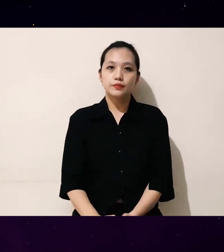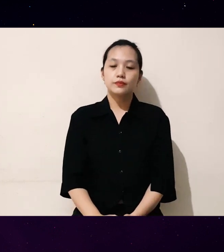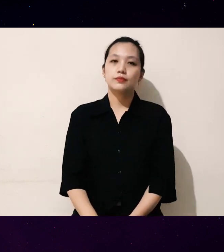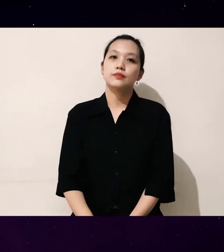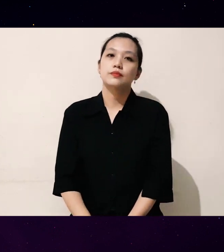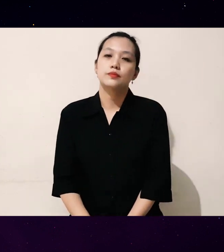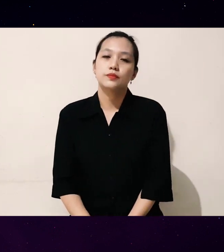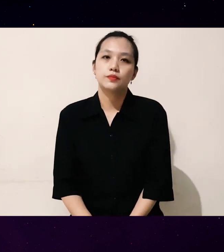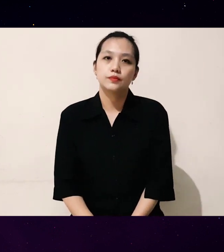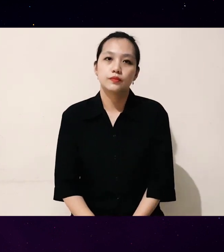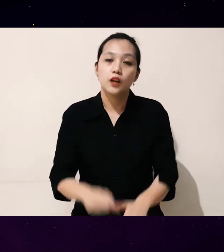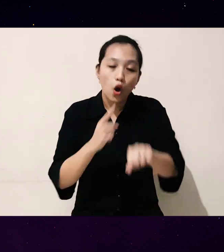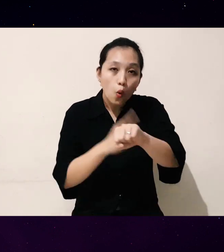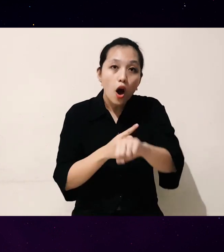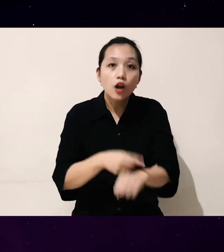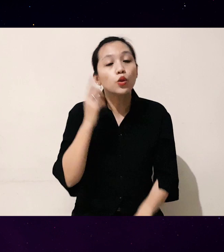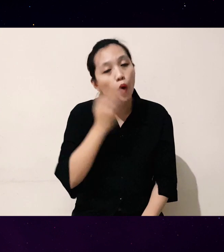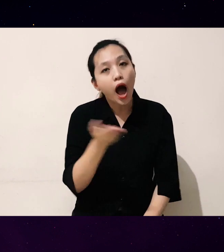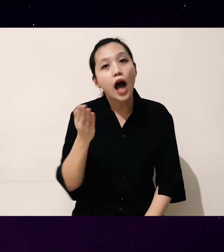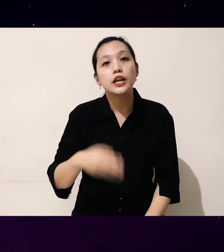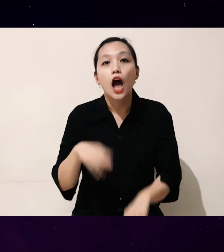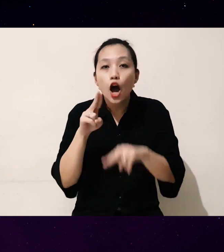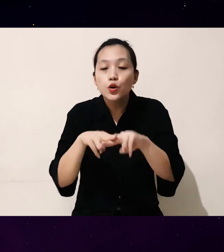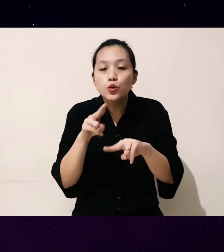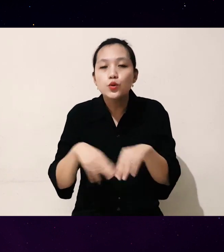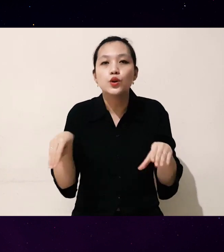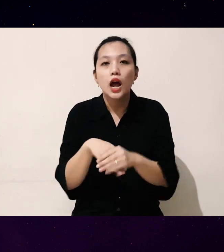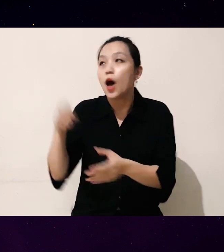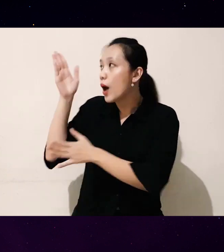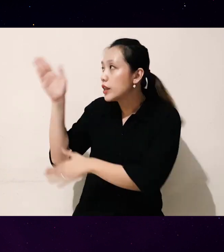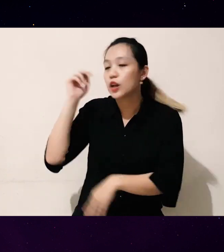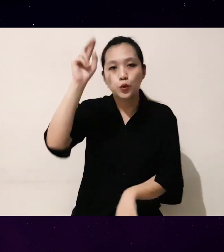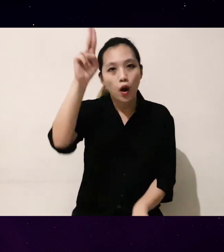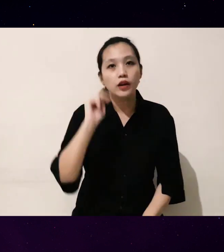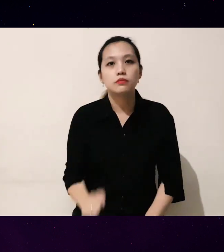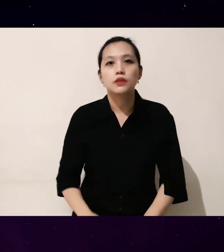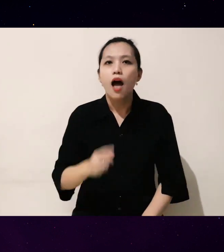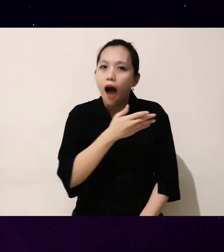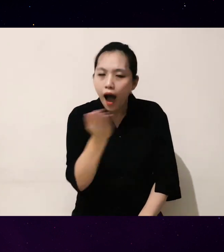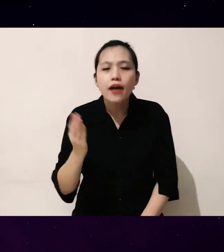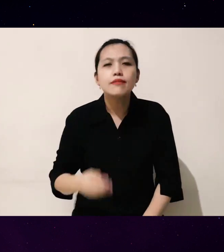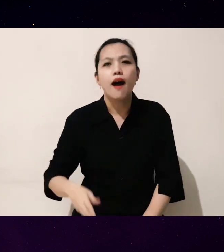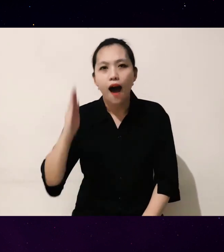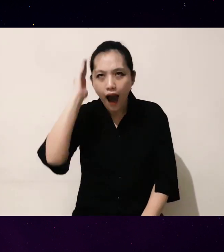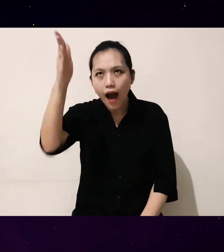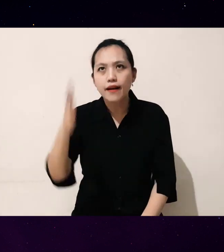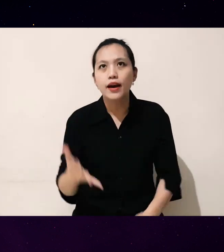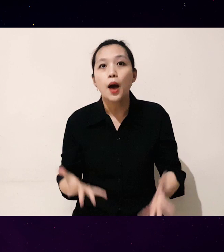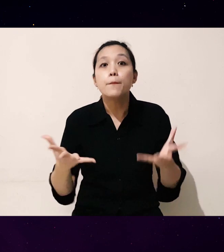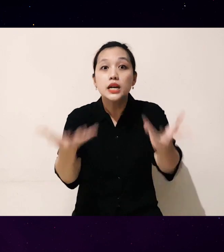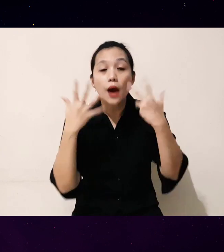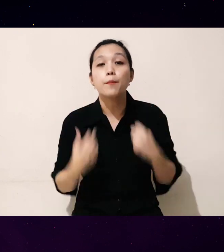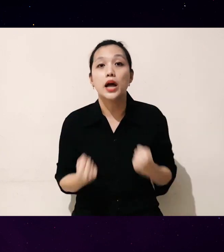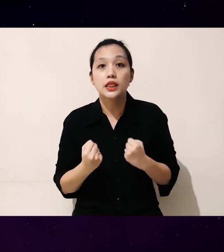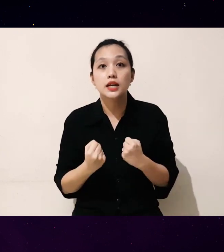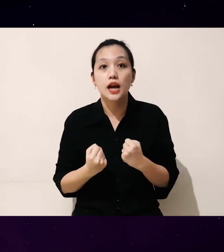sudah Anda ketahui di tengah-tengah musim COVID-19 ini? Dan saat Anda duduk di hadapan Tuhan, saya menjamin ada satu